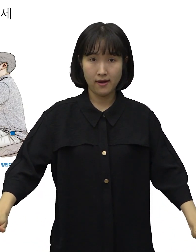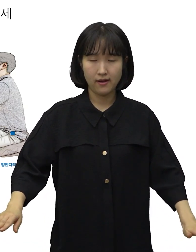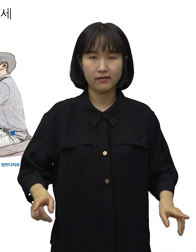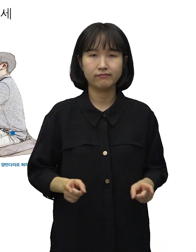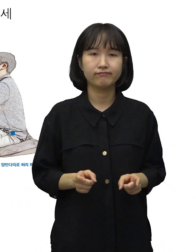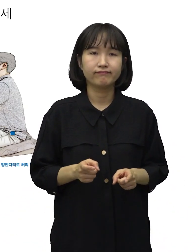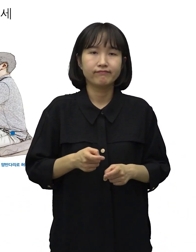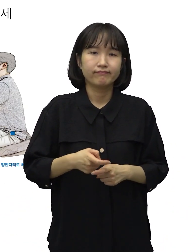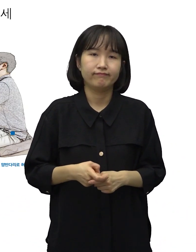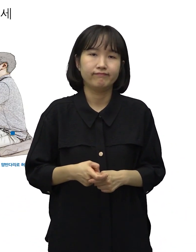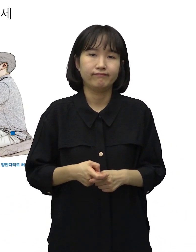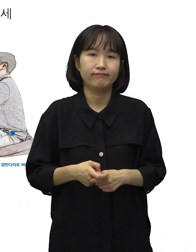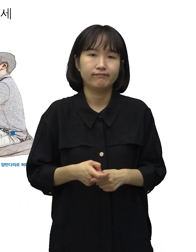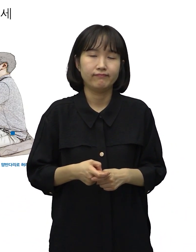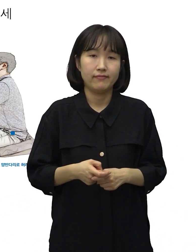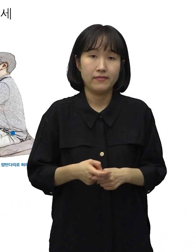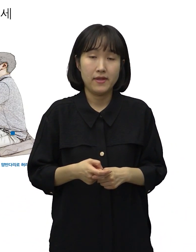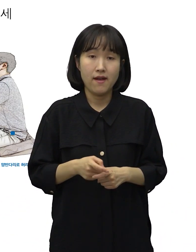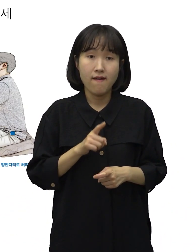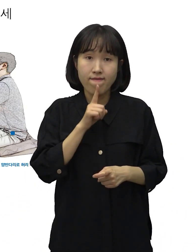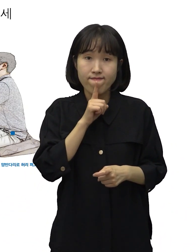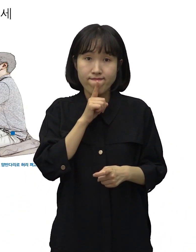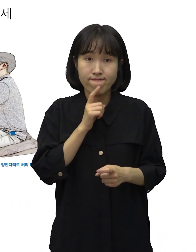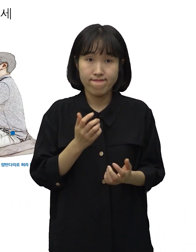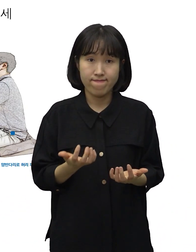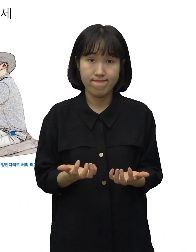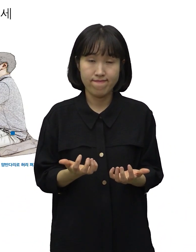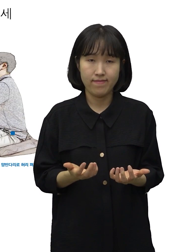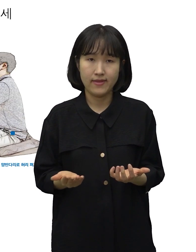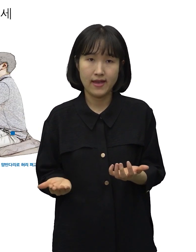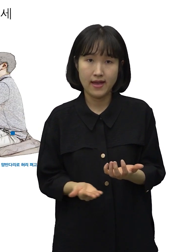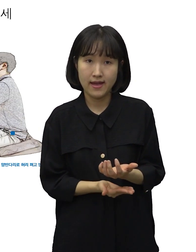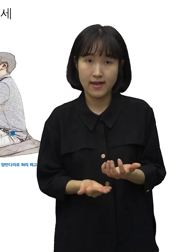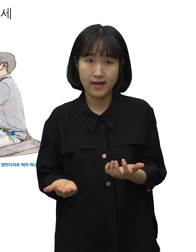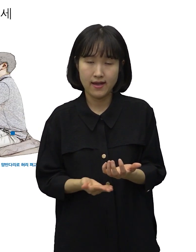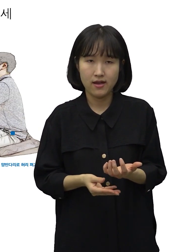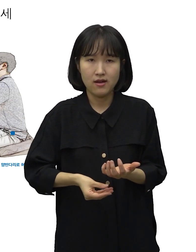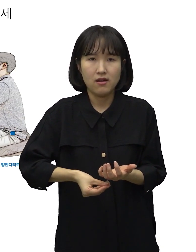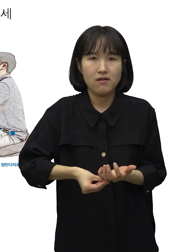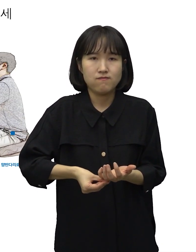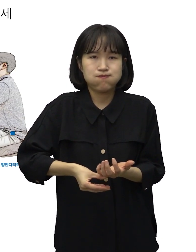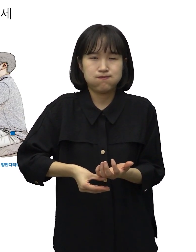바닥에 앉을 때에는 엉덩이 아래에 방석을 받치고 앉는 것이 좋습니다.